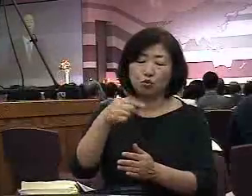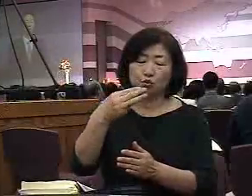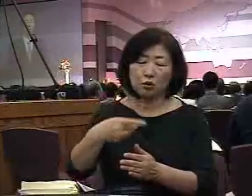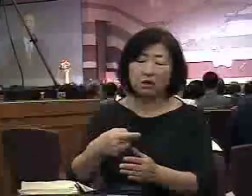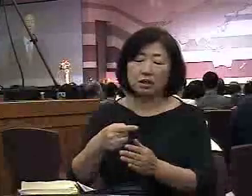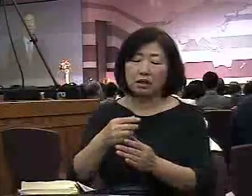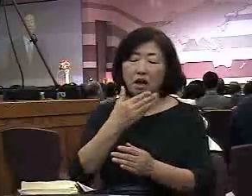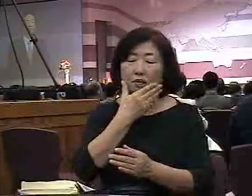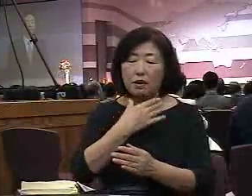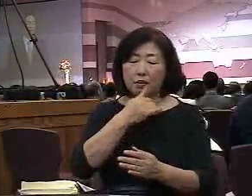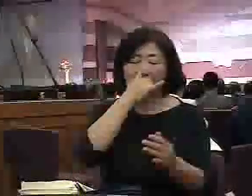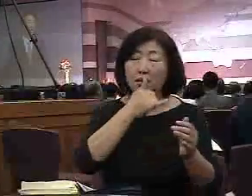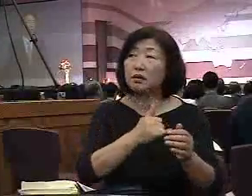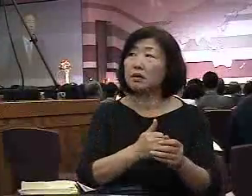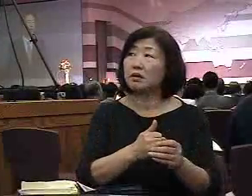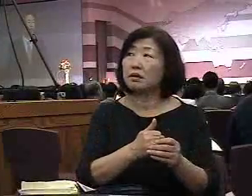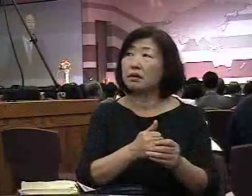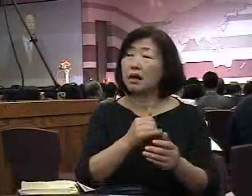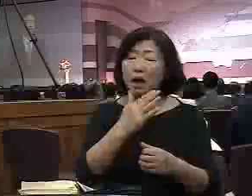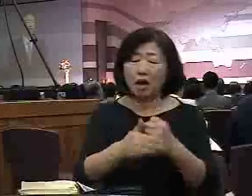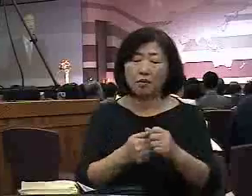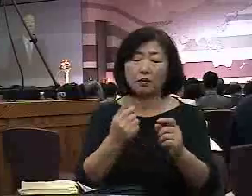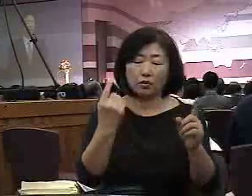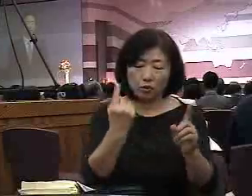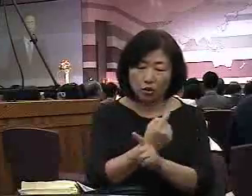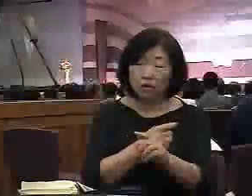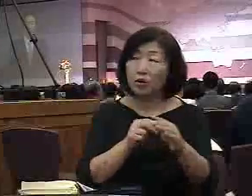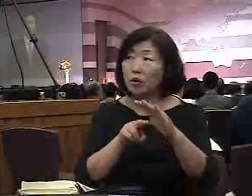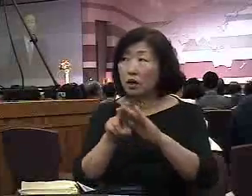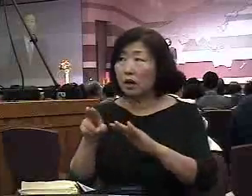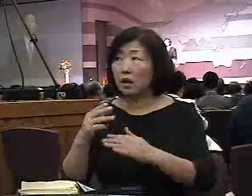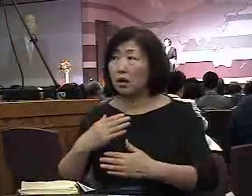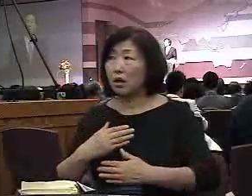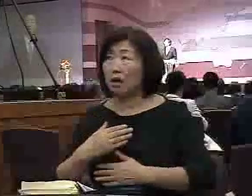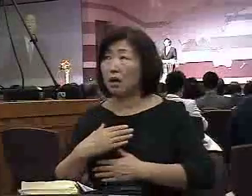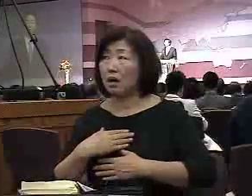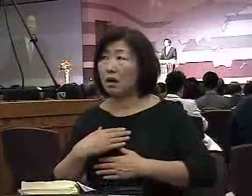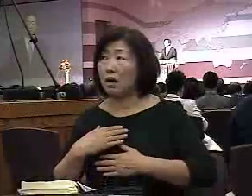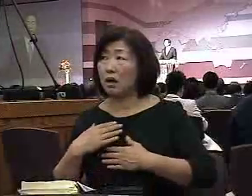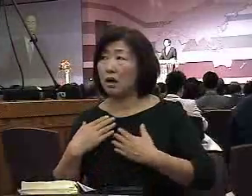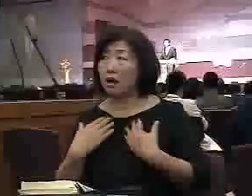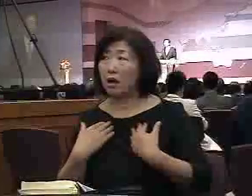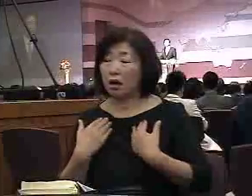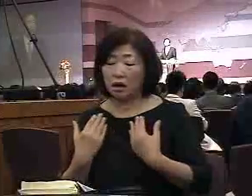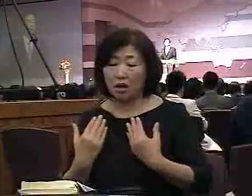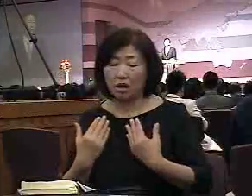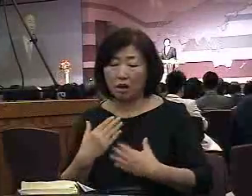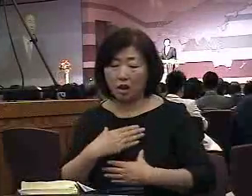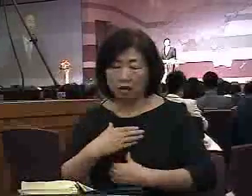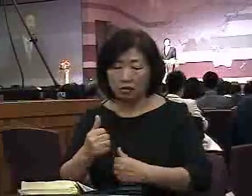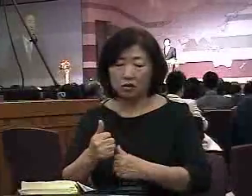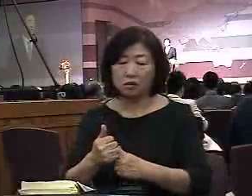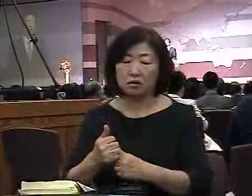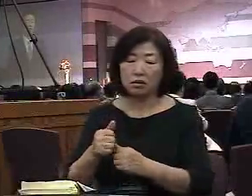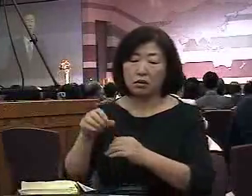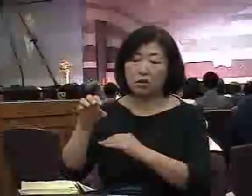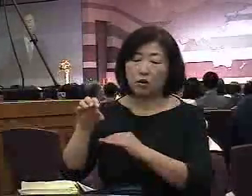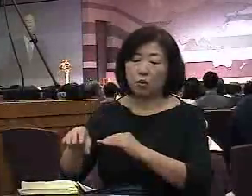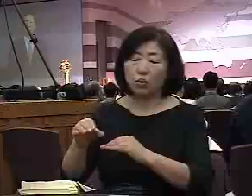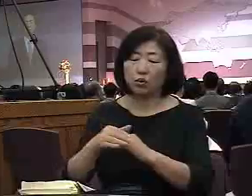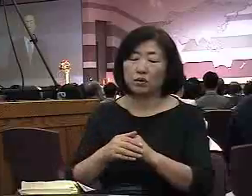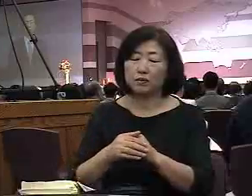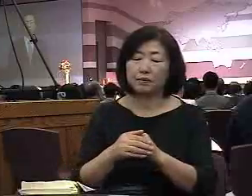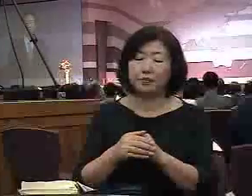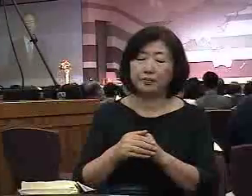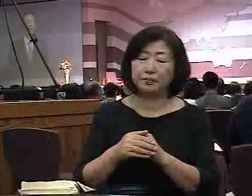아브라함에게 있어서 하나님 대신에 피할 수 있는 안전지대, 도피처가 될 수 있었기 때문입니다.